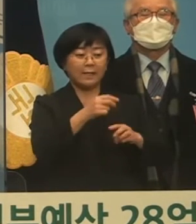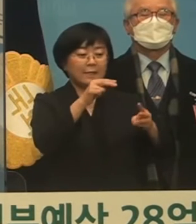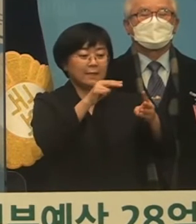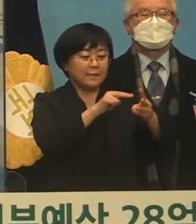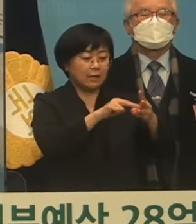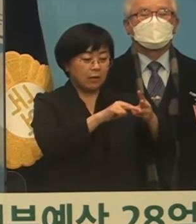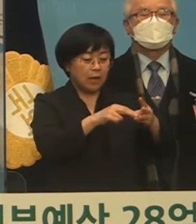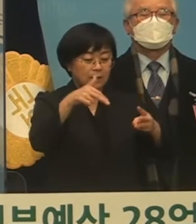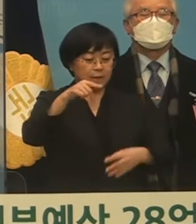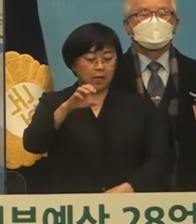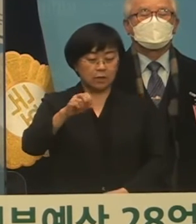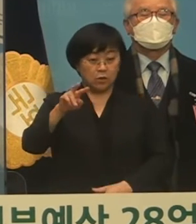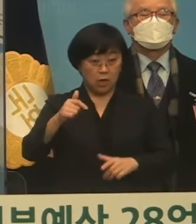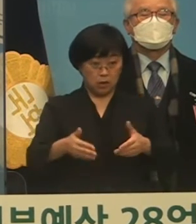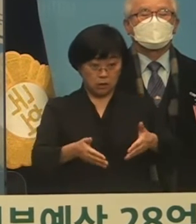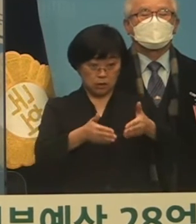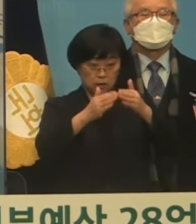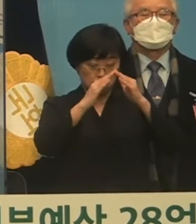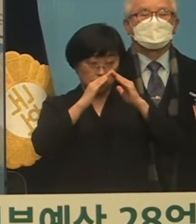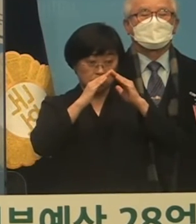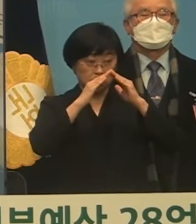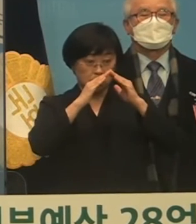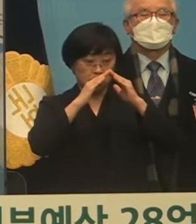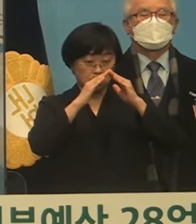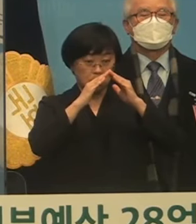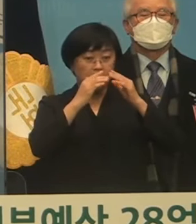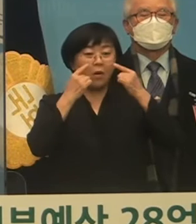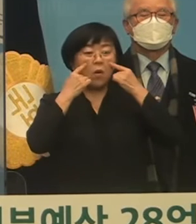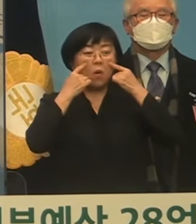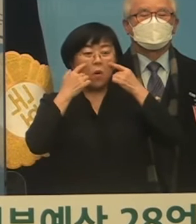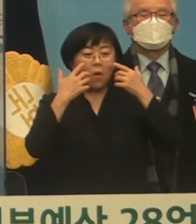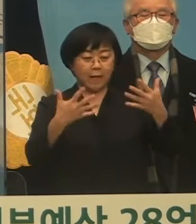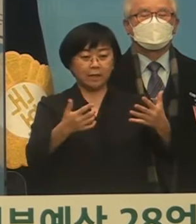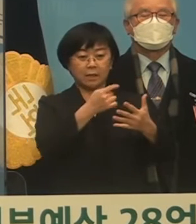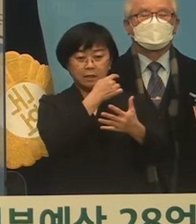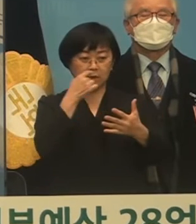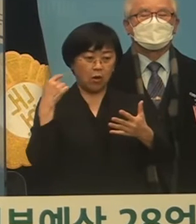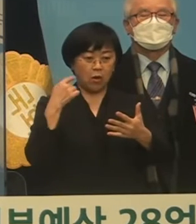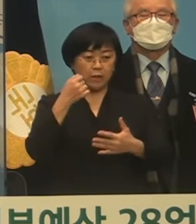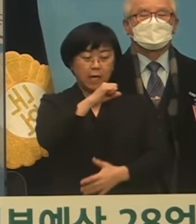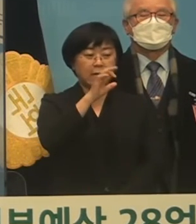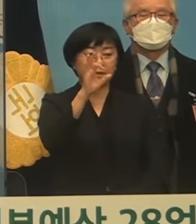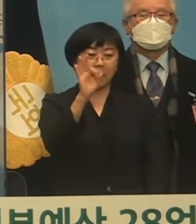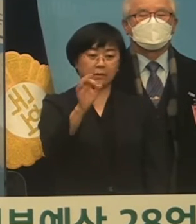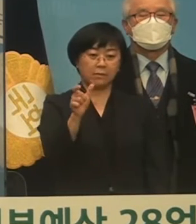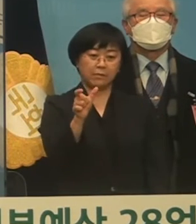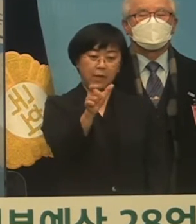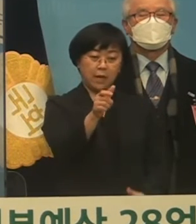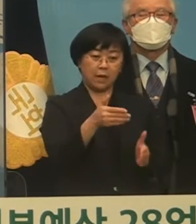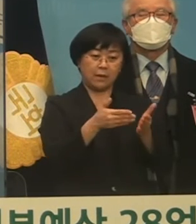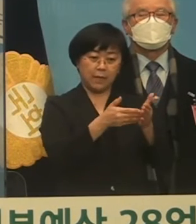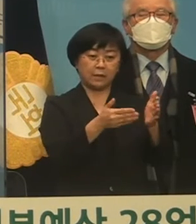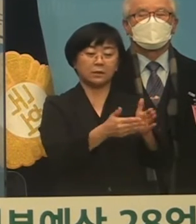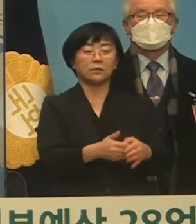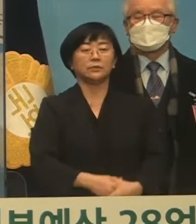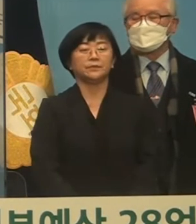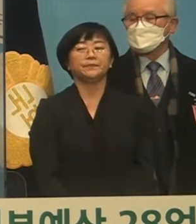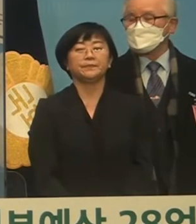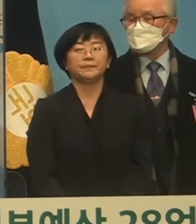센터가 장성에 설립된다는 확실한 근거까지 예산안 부대의견에